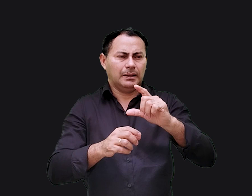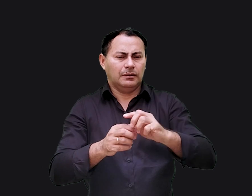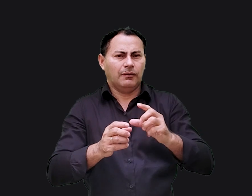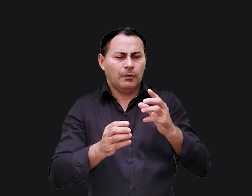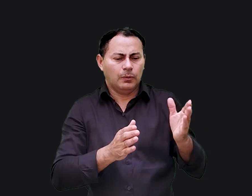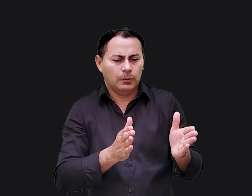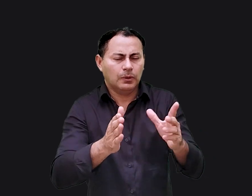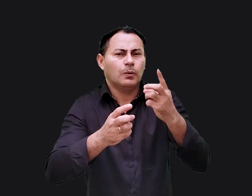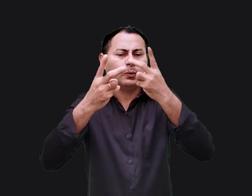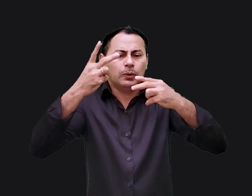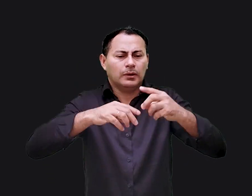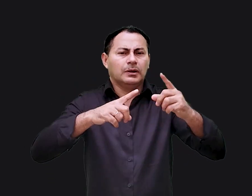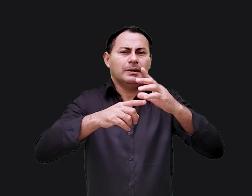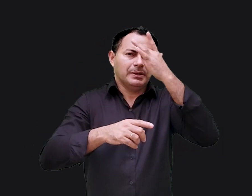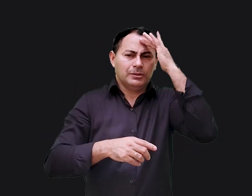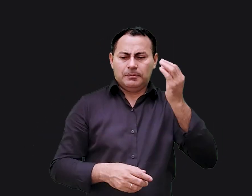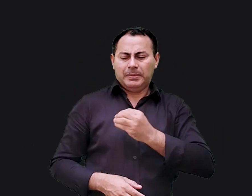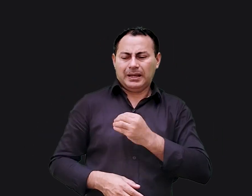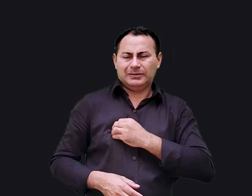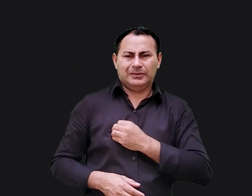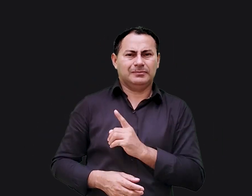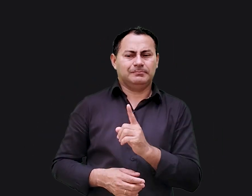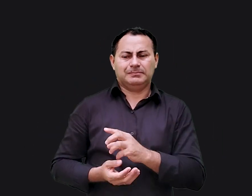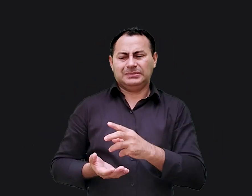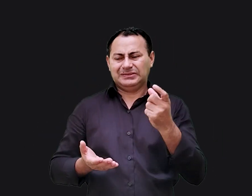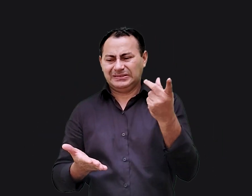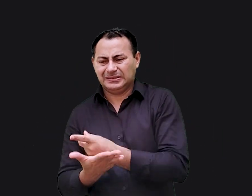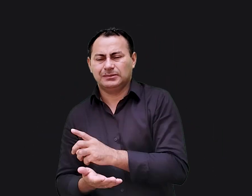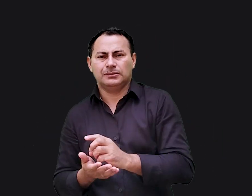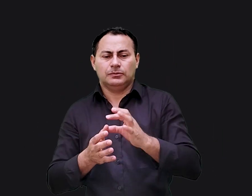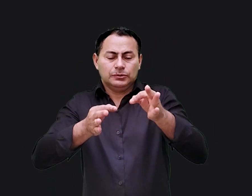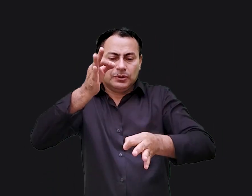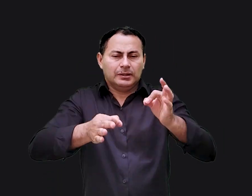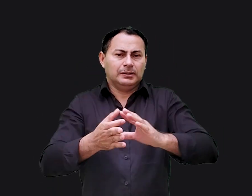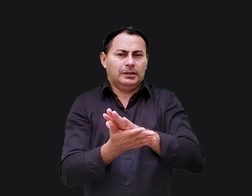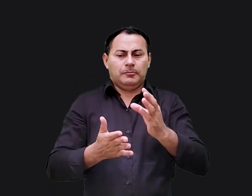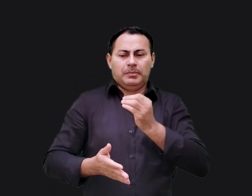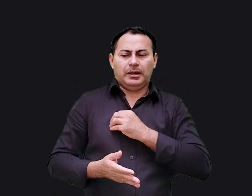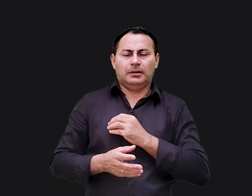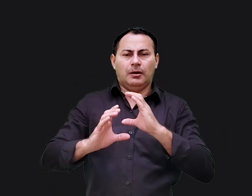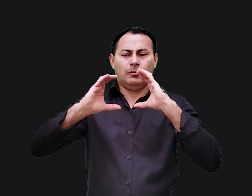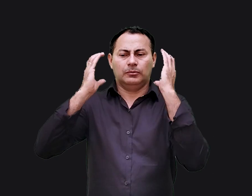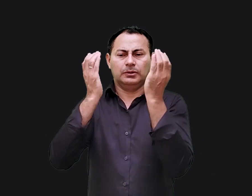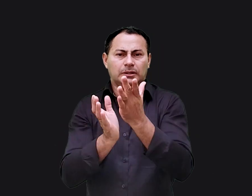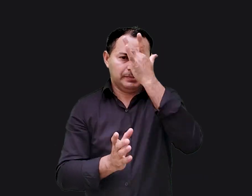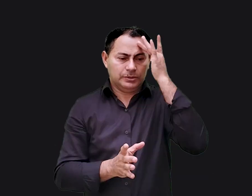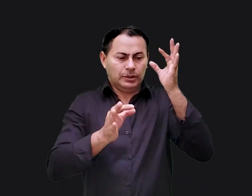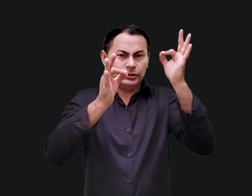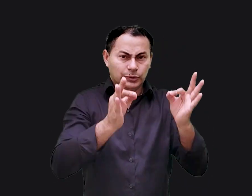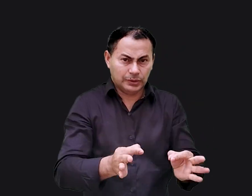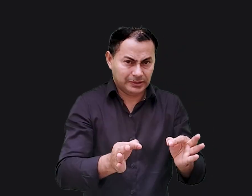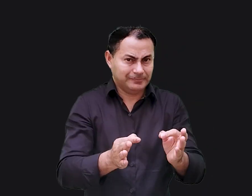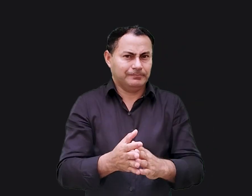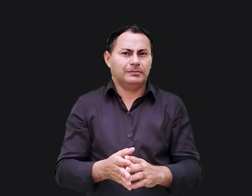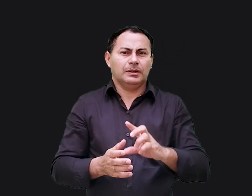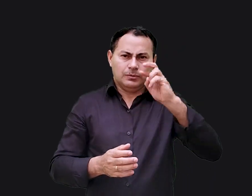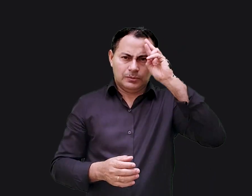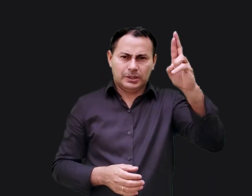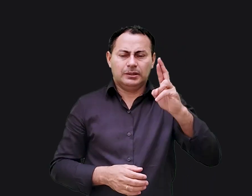vento leva. Por isso os ímpios não resistirão no julgamento, nem os pecadores na comunidade dos justos. Pois o